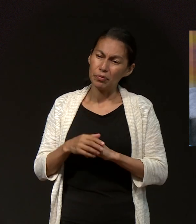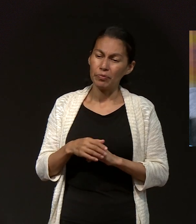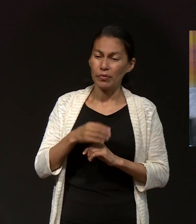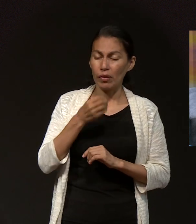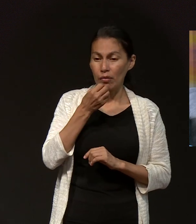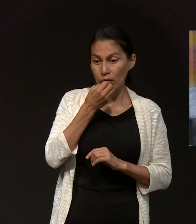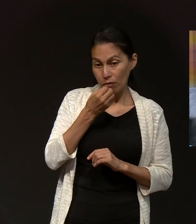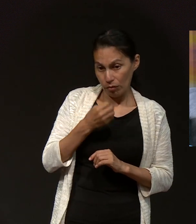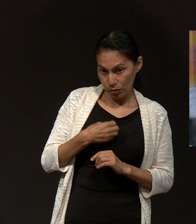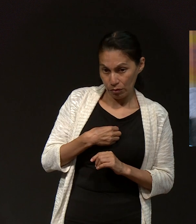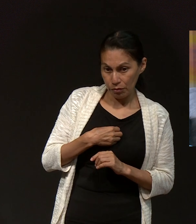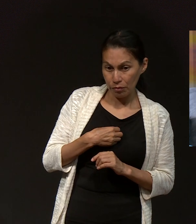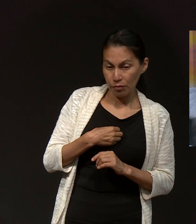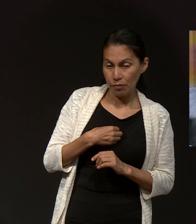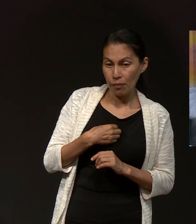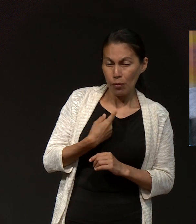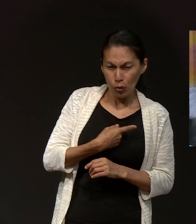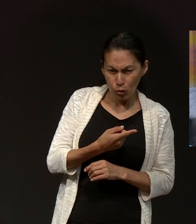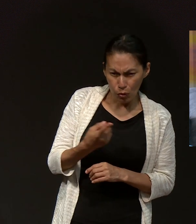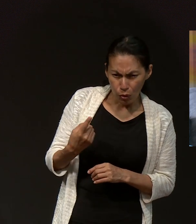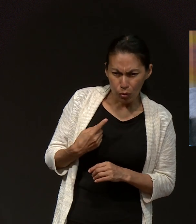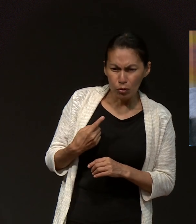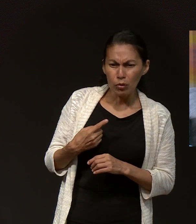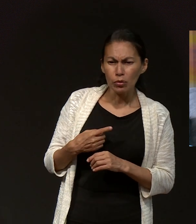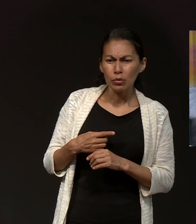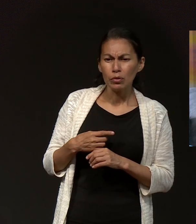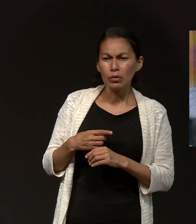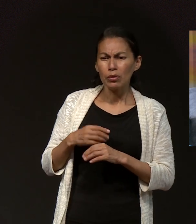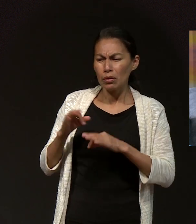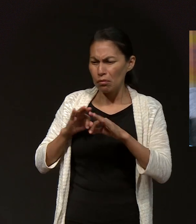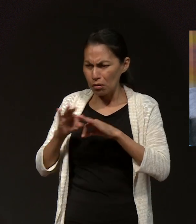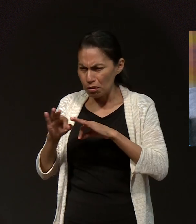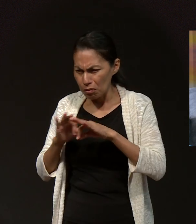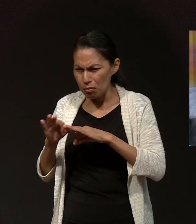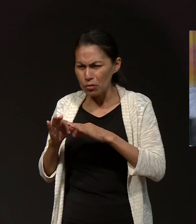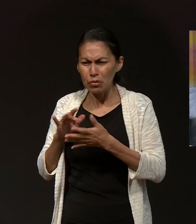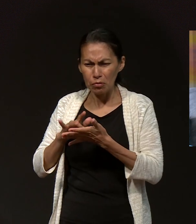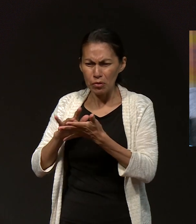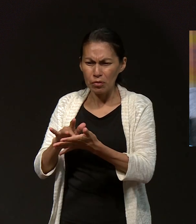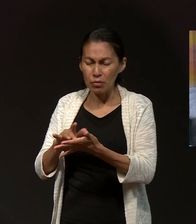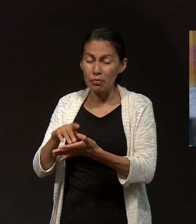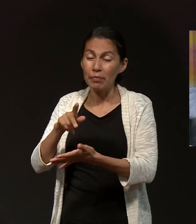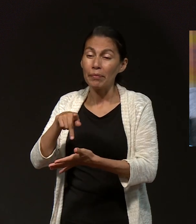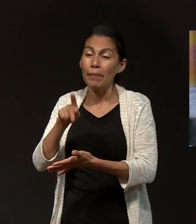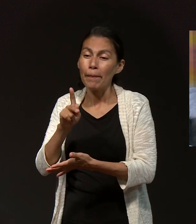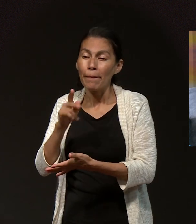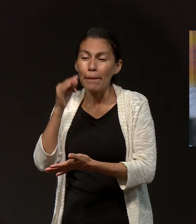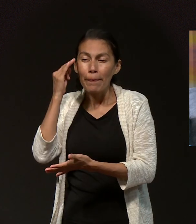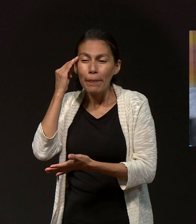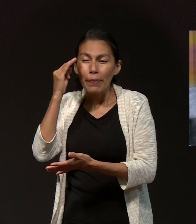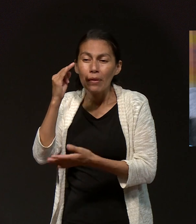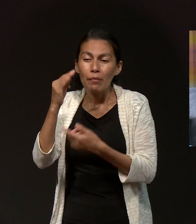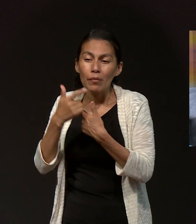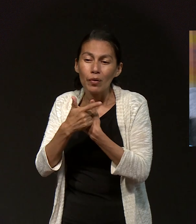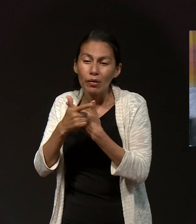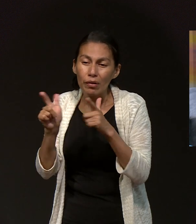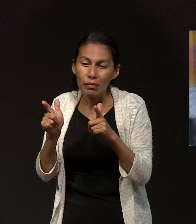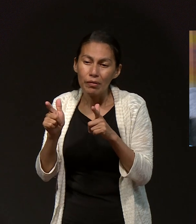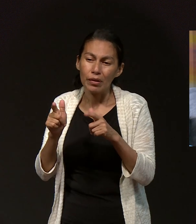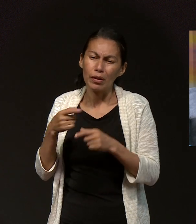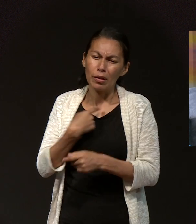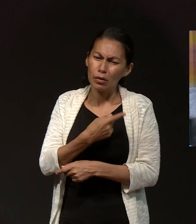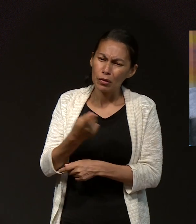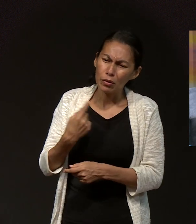que nosotros apoyábamos, pero como él lo decía, apoyamos en nuestros tiempos libres y el servicio para Dios